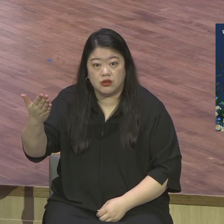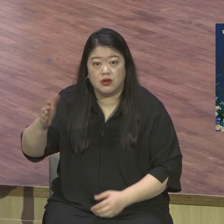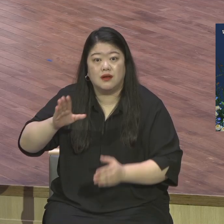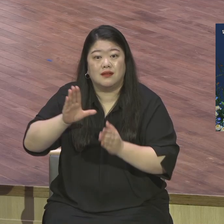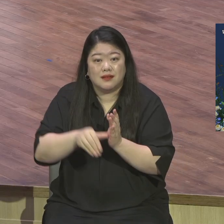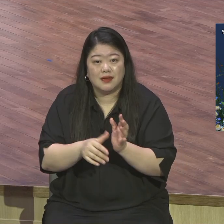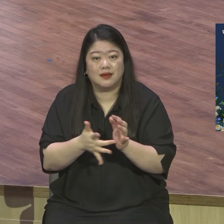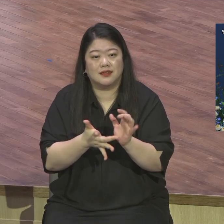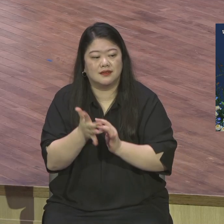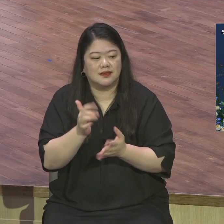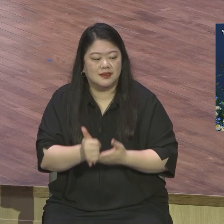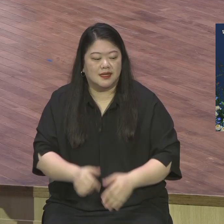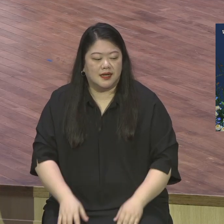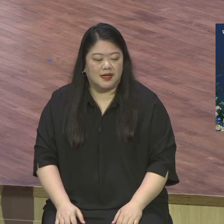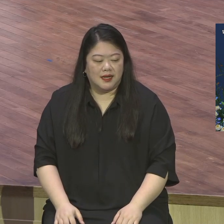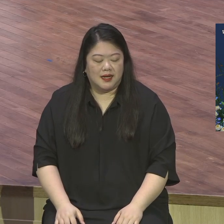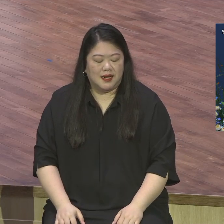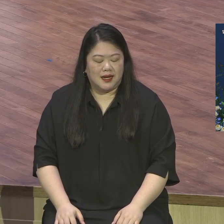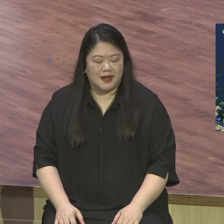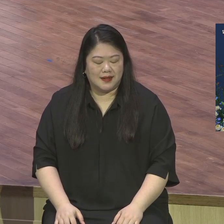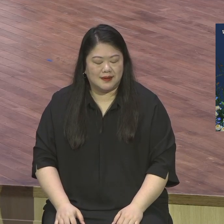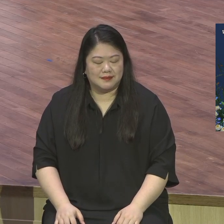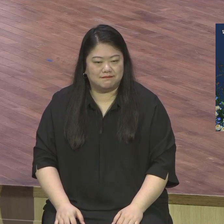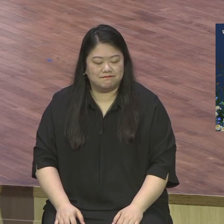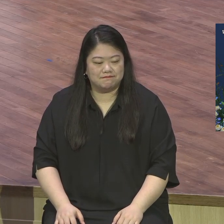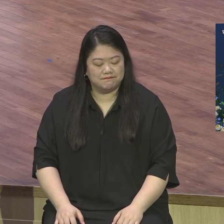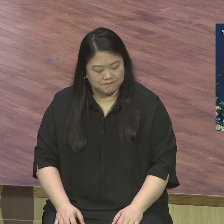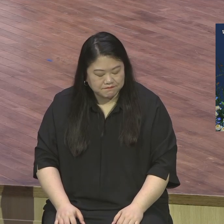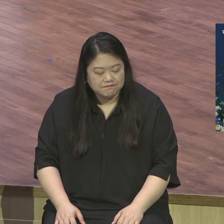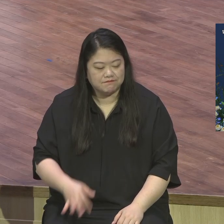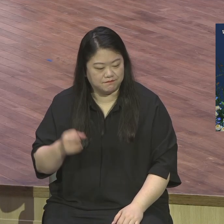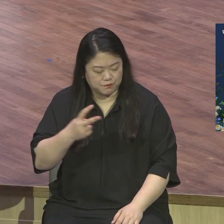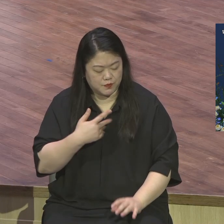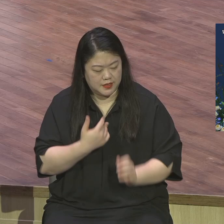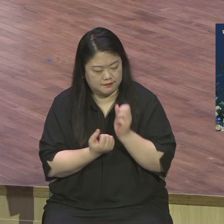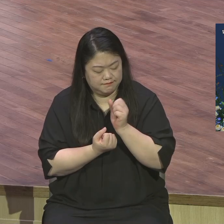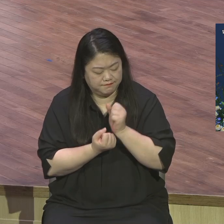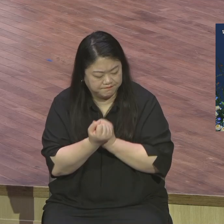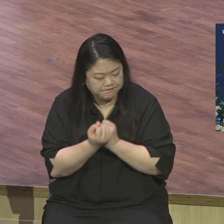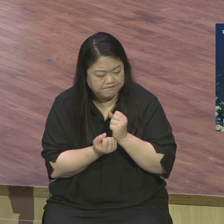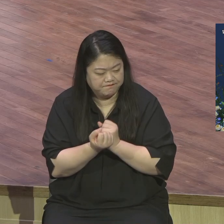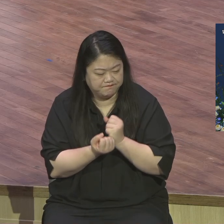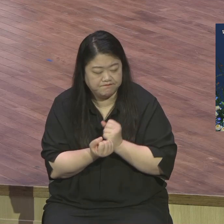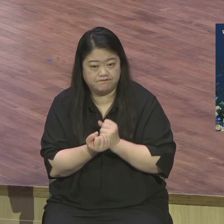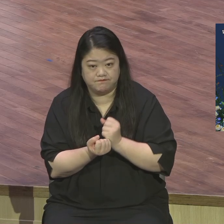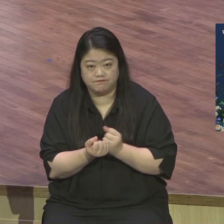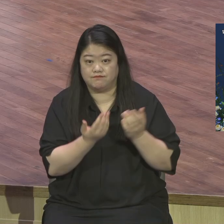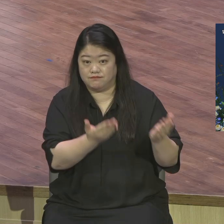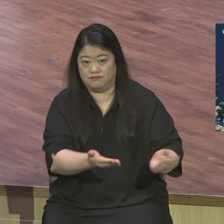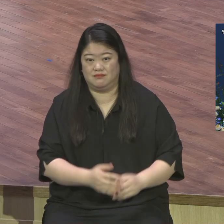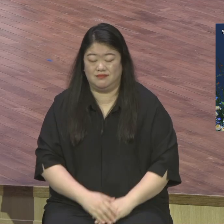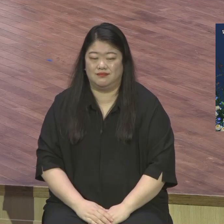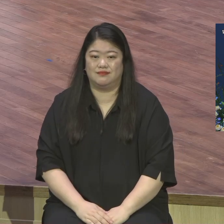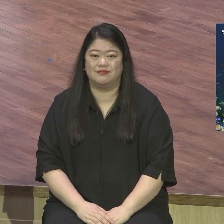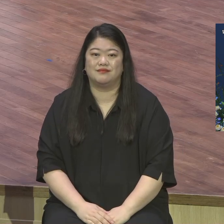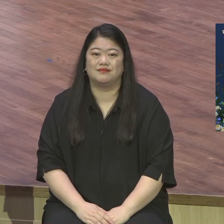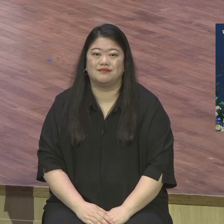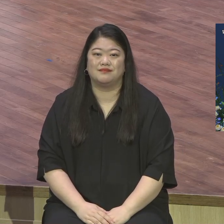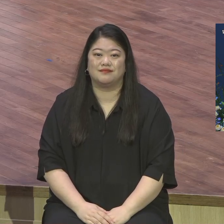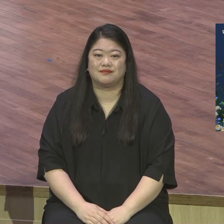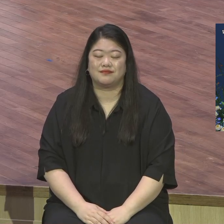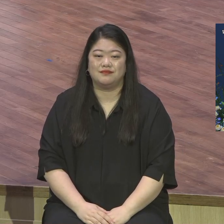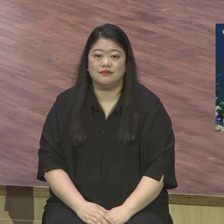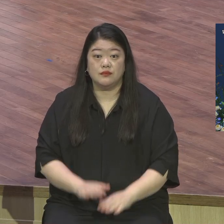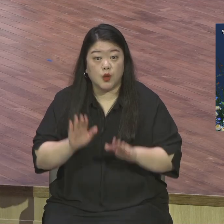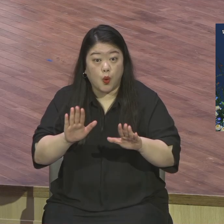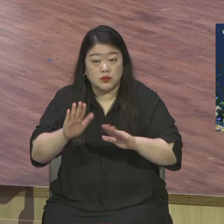주시면서 종말을 대비하는 그러한 말씀을 주셨어요. 영경본대성도는 오늘 말씀을 통해서